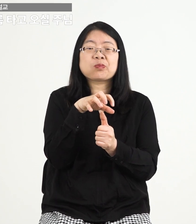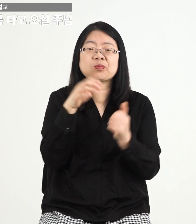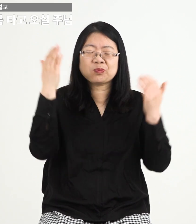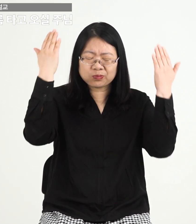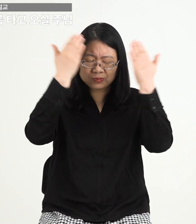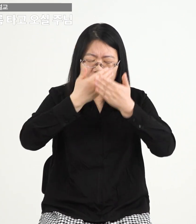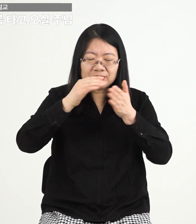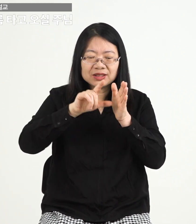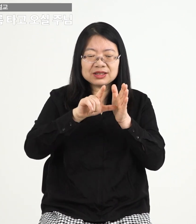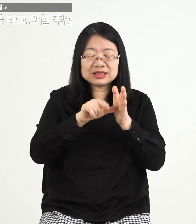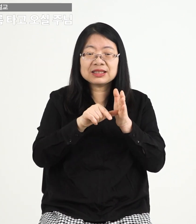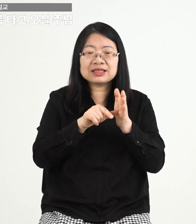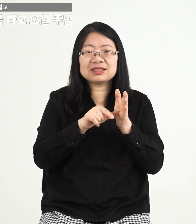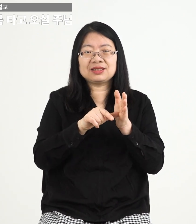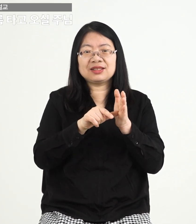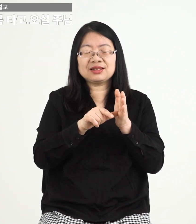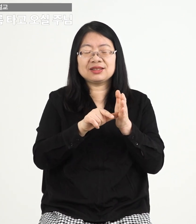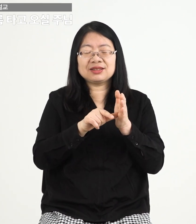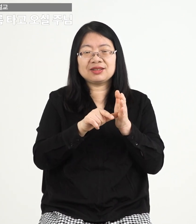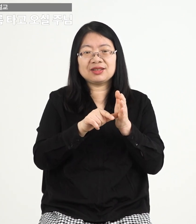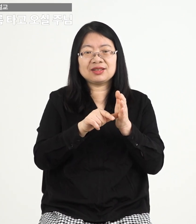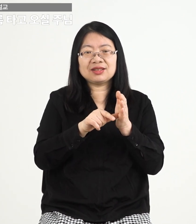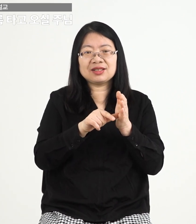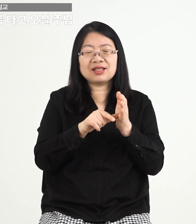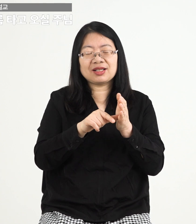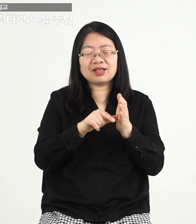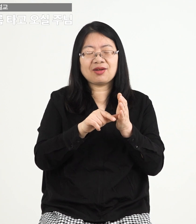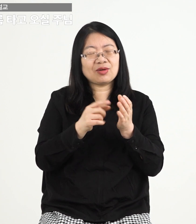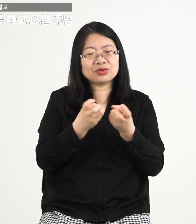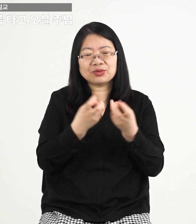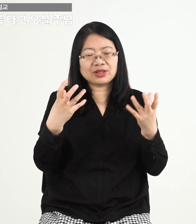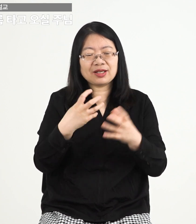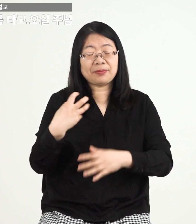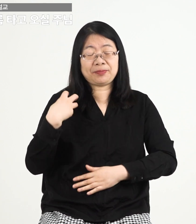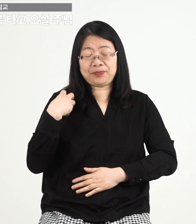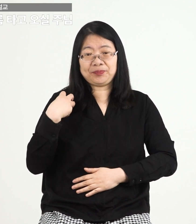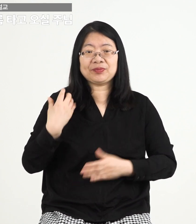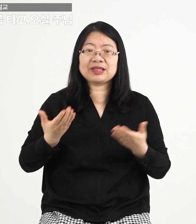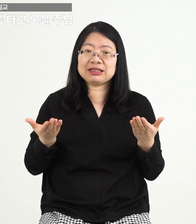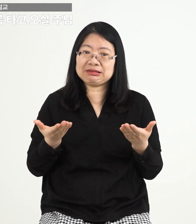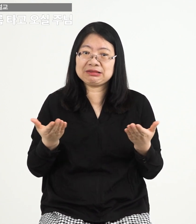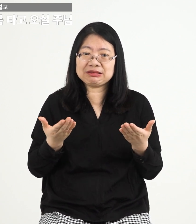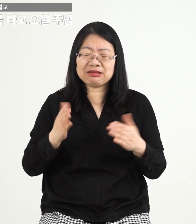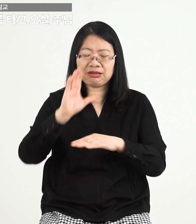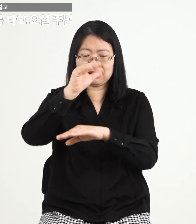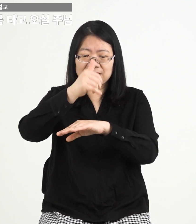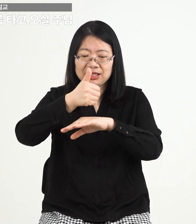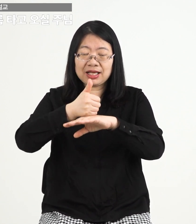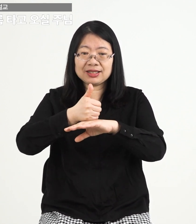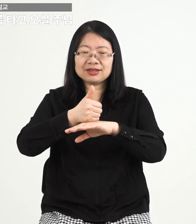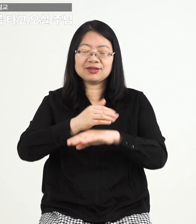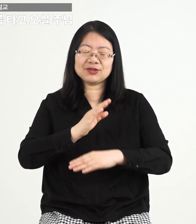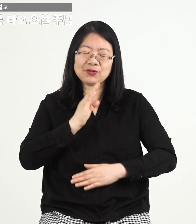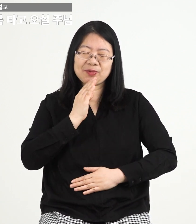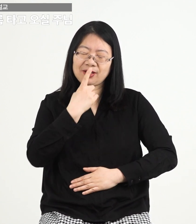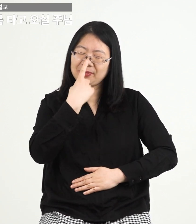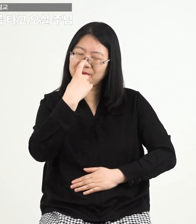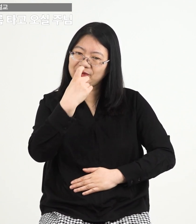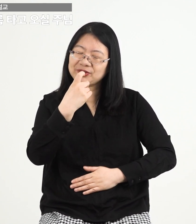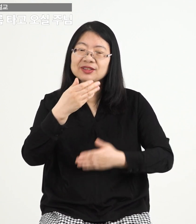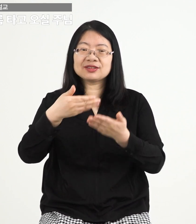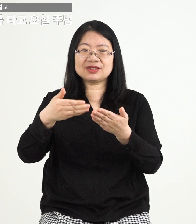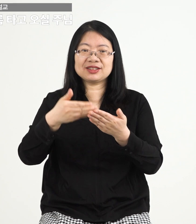시간 속에서 부득이하게 감당해야 했던 그 일들이 나중에 불후의 명작이 되고